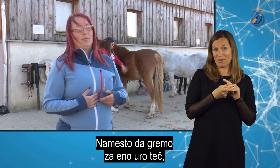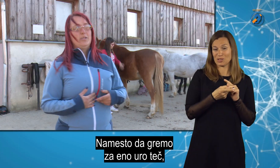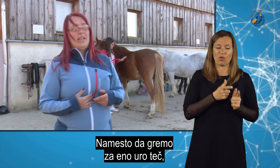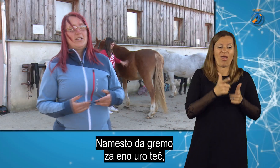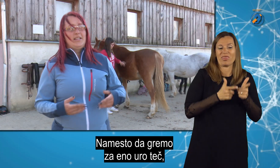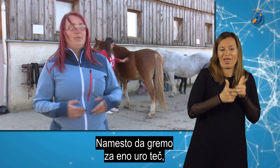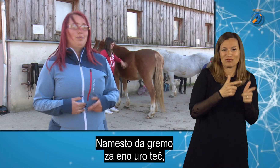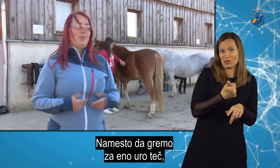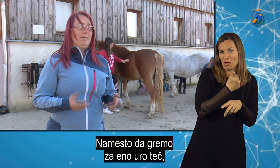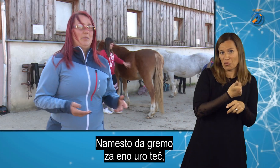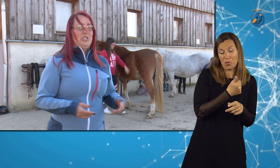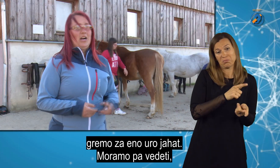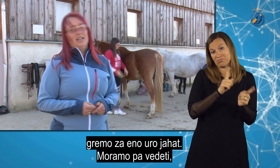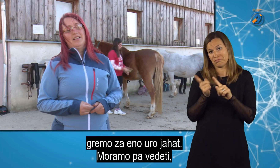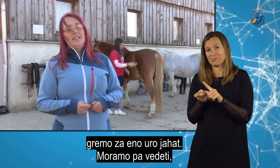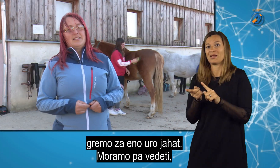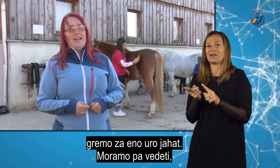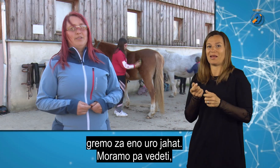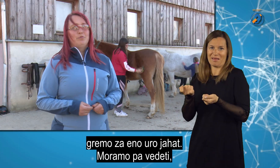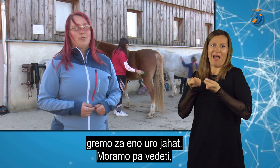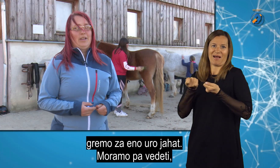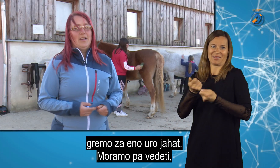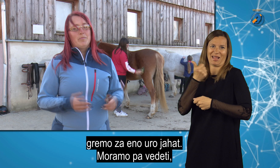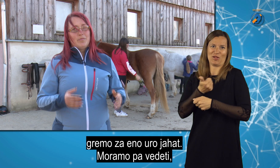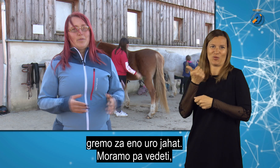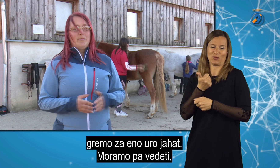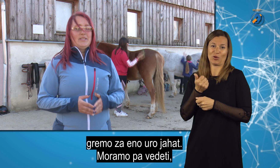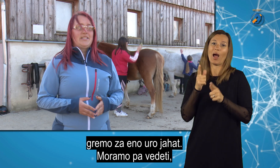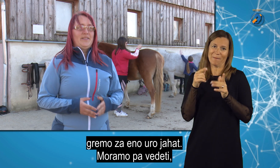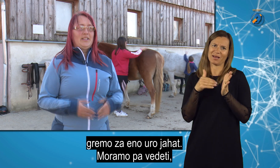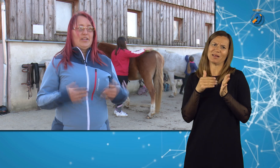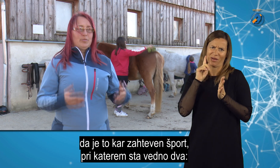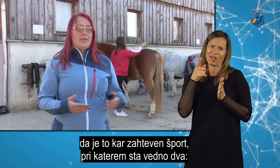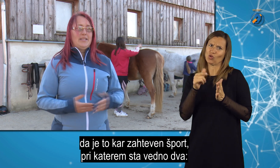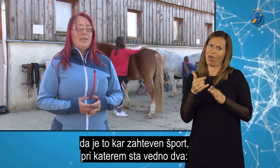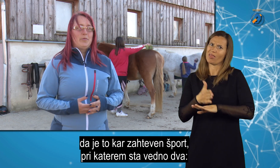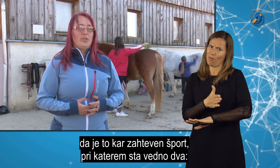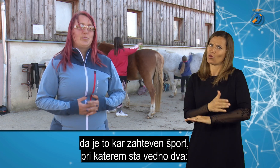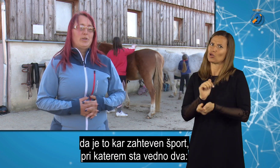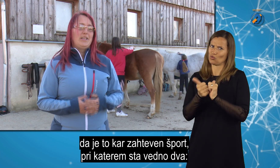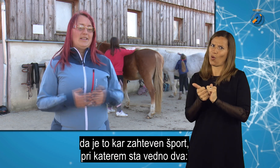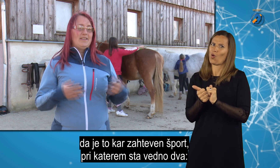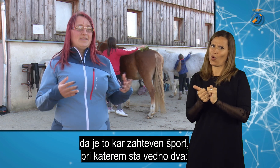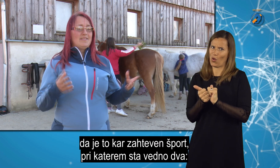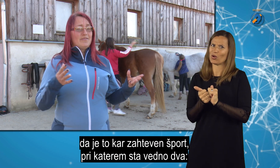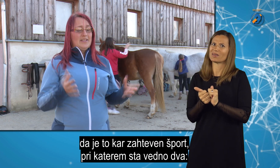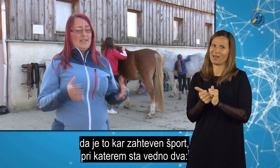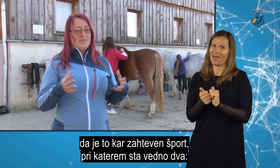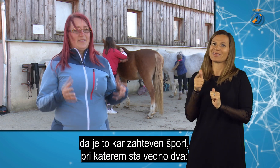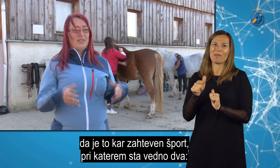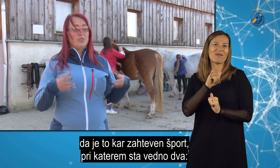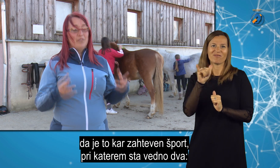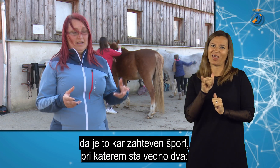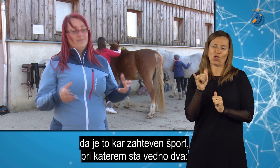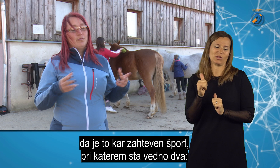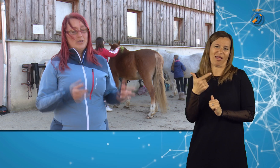Namesto, da gremo tekat, za 1 uro gremo pač jahat, za 1 uro, ne, ampak moramo pa se zavedati, da je to precej naporen šport, v katerem